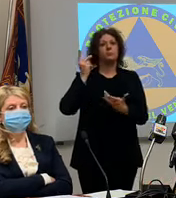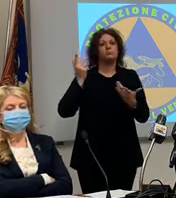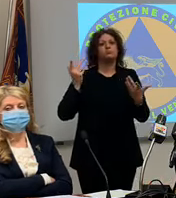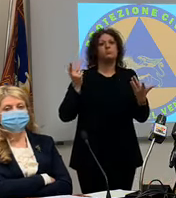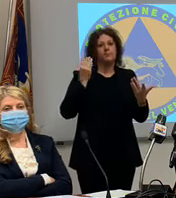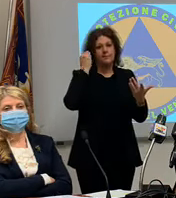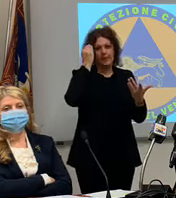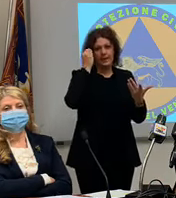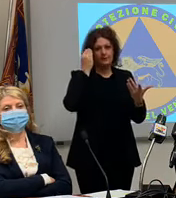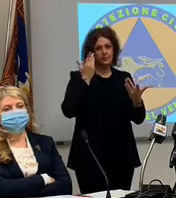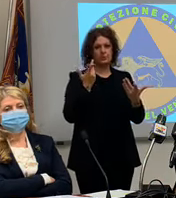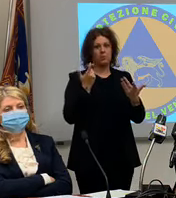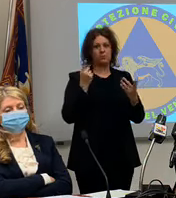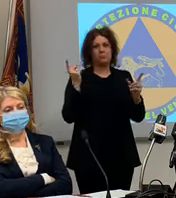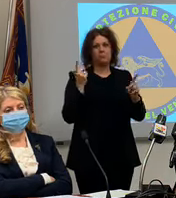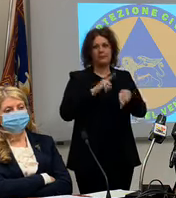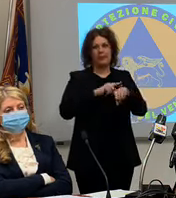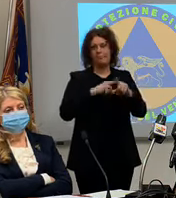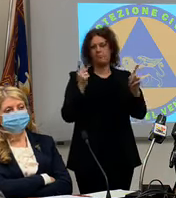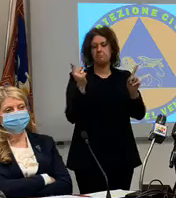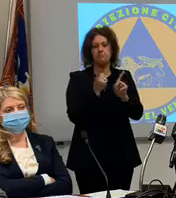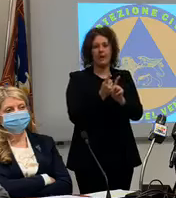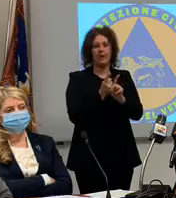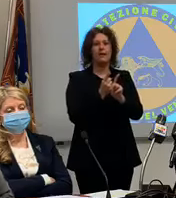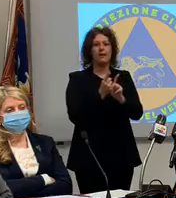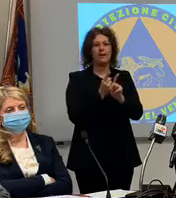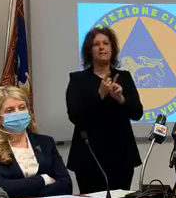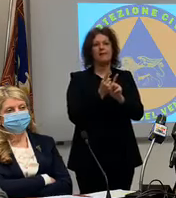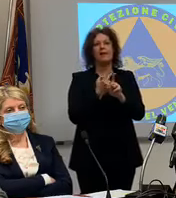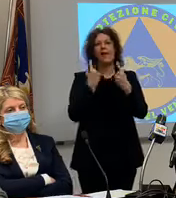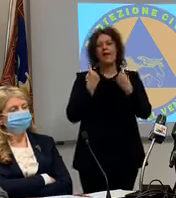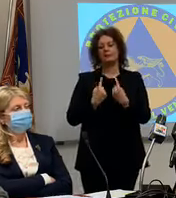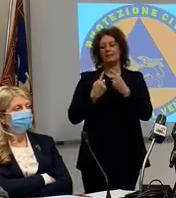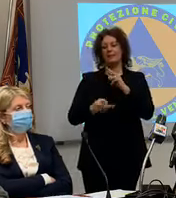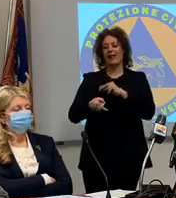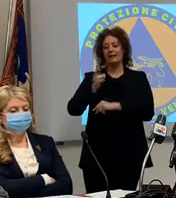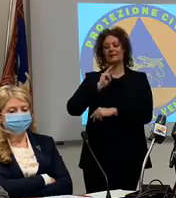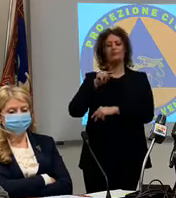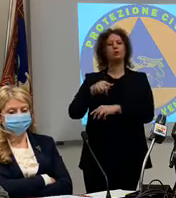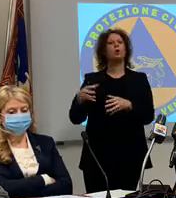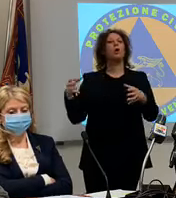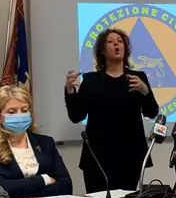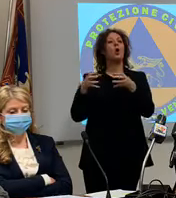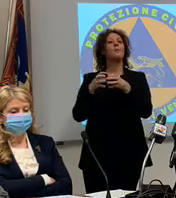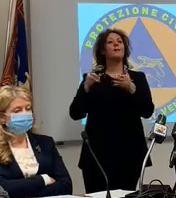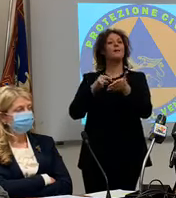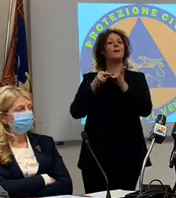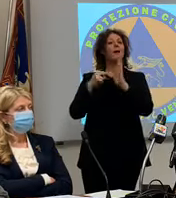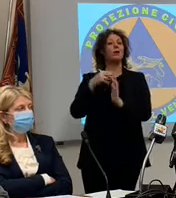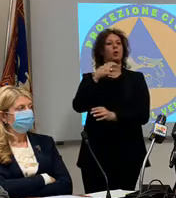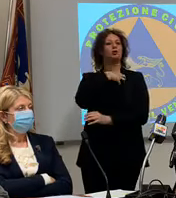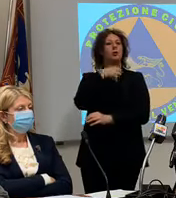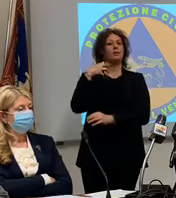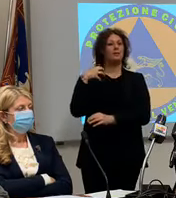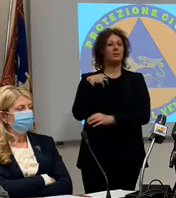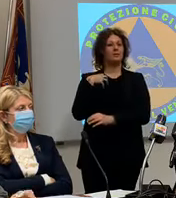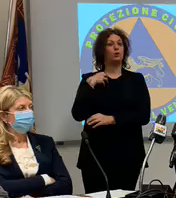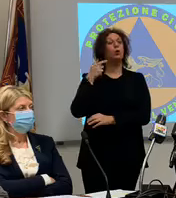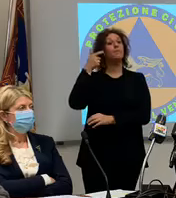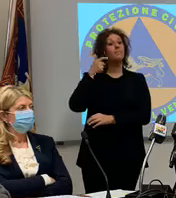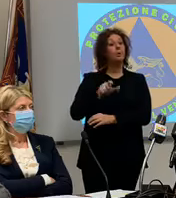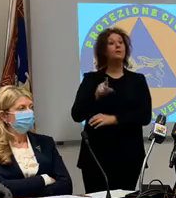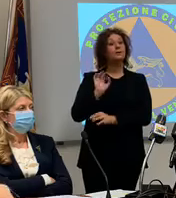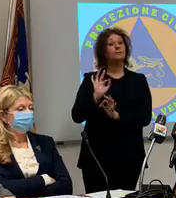nel giro di di poche ore il parere del CTS il CTS si Ieri sera si è riunito per esprimere un parere sulla situazione